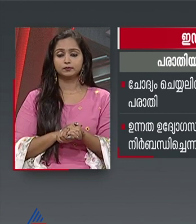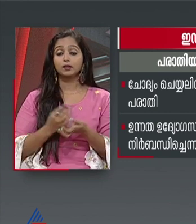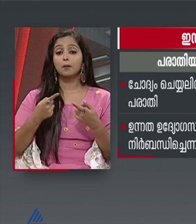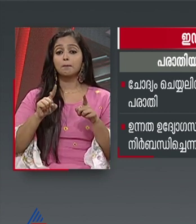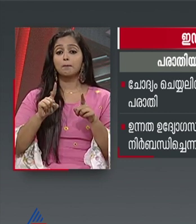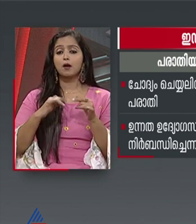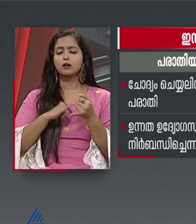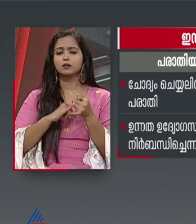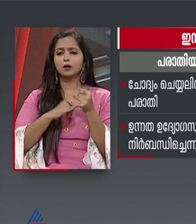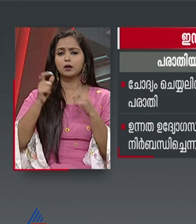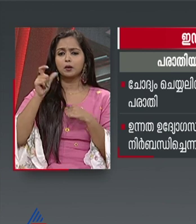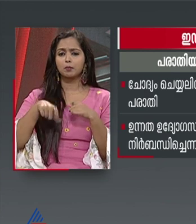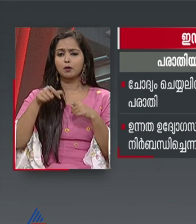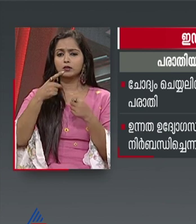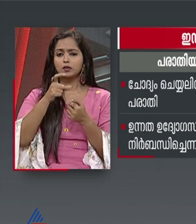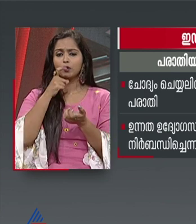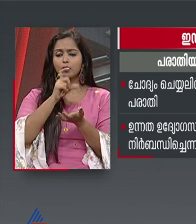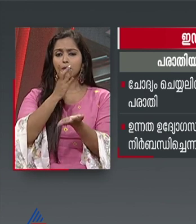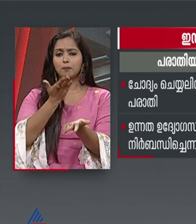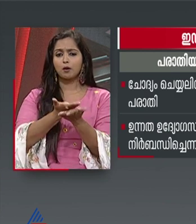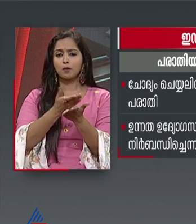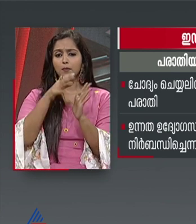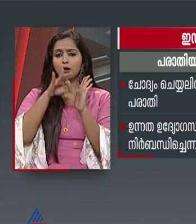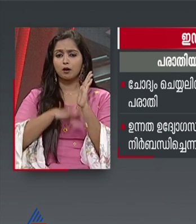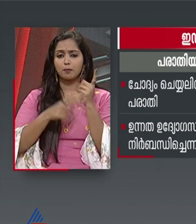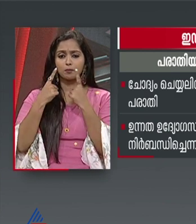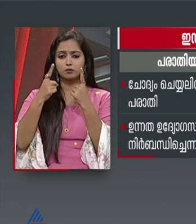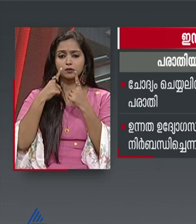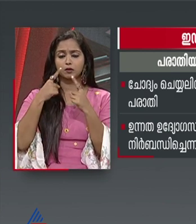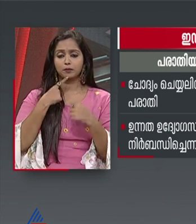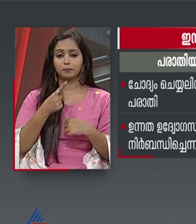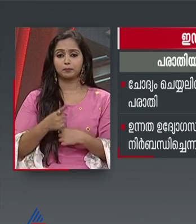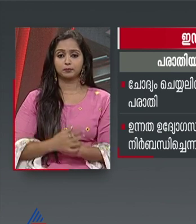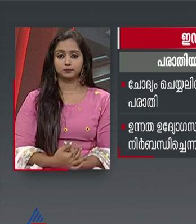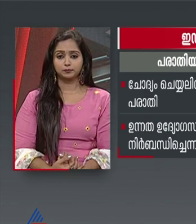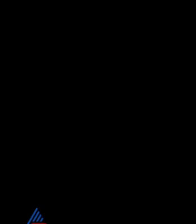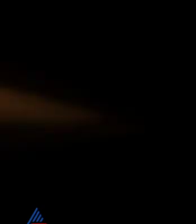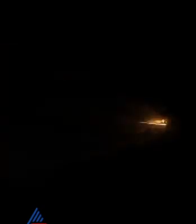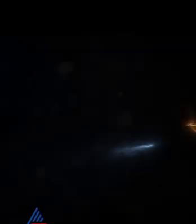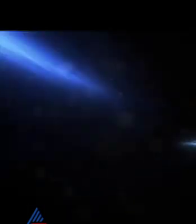പരാതി അന്വേഷിക്കാനായി DGP കൈമാറാനാണ് സാധ്യത. ശരിയായിരുന്നു.